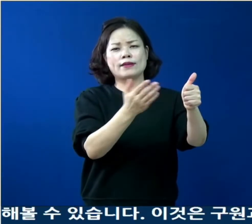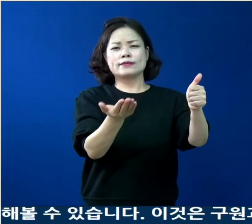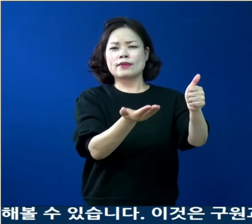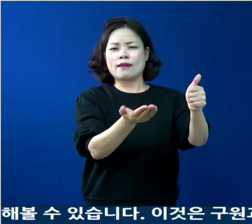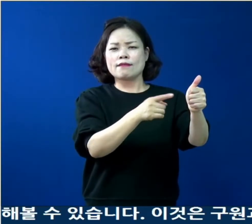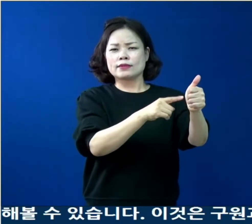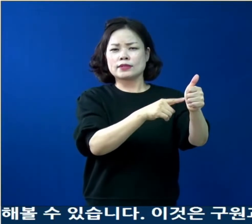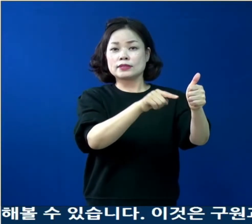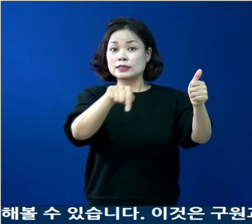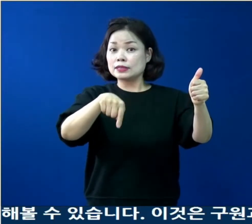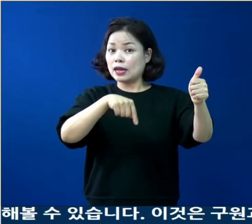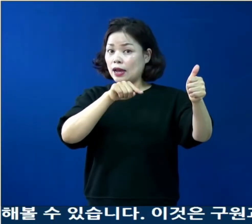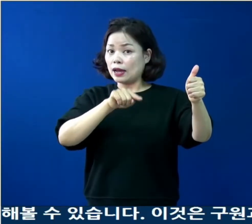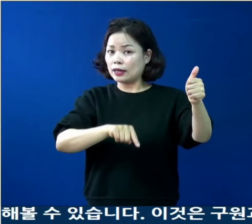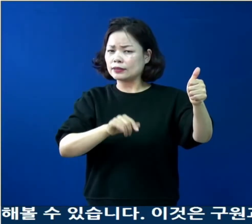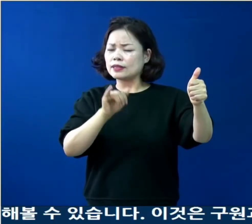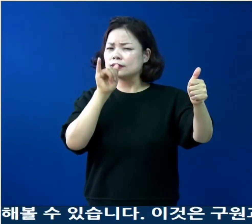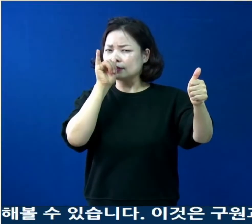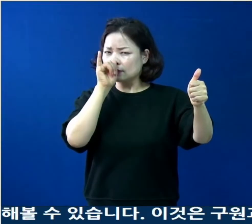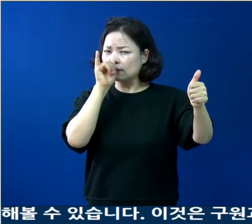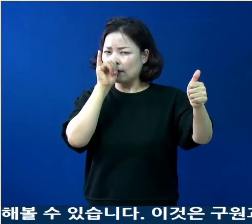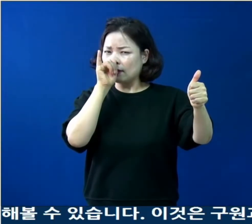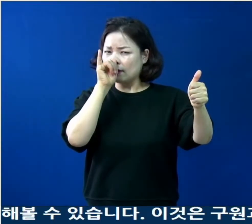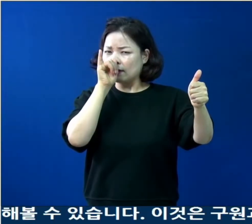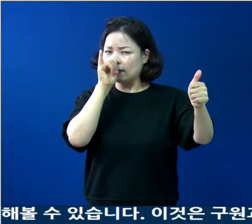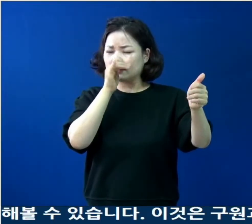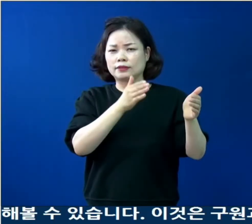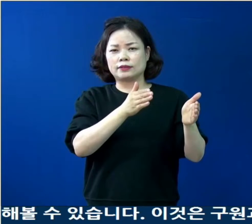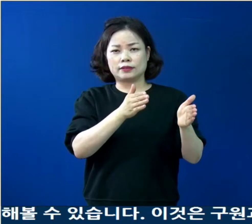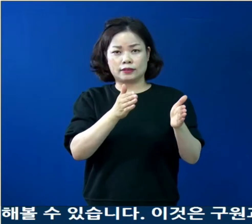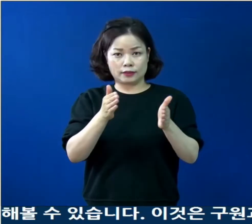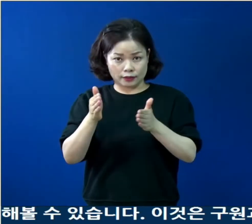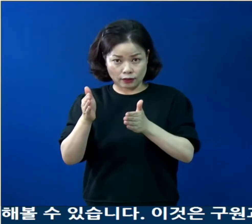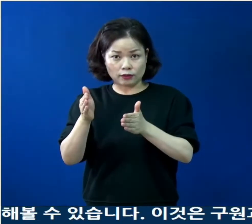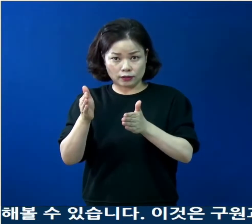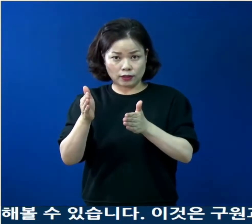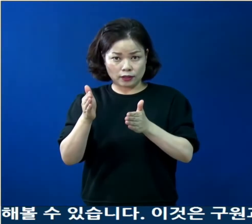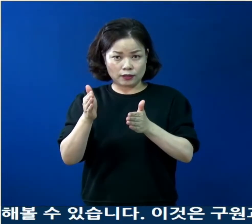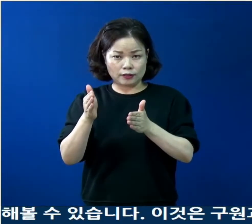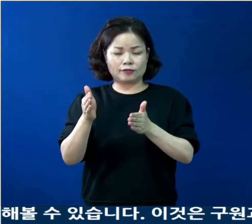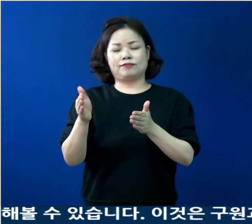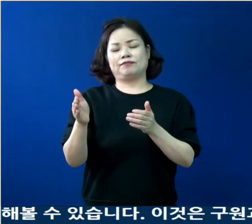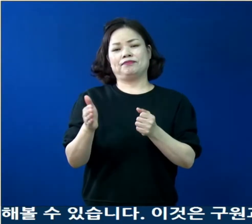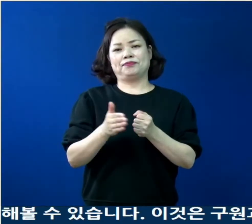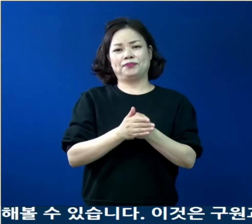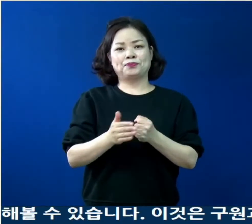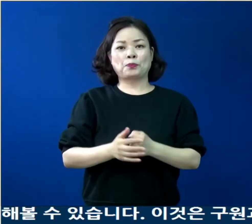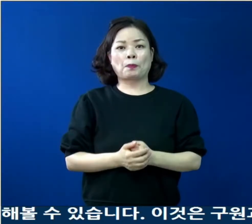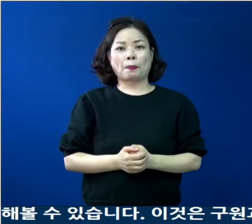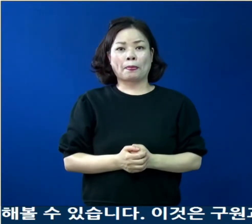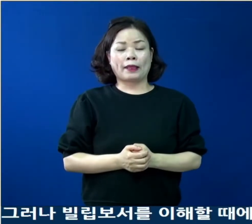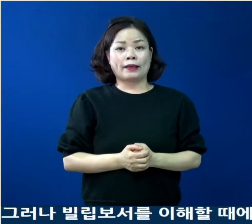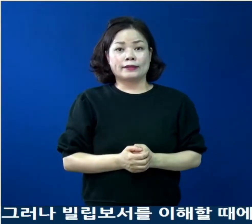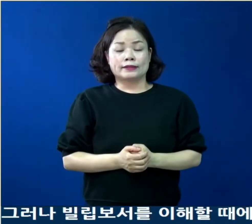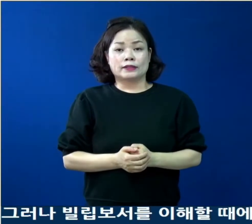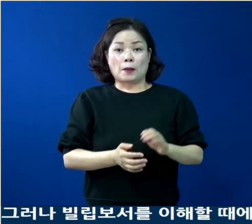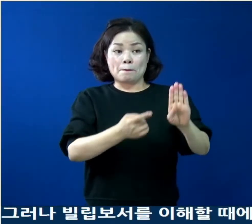사역이 그 안에 담겨 있었다, 이렇게 정리해 볼 수 있기 때문이죠.